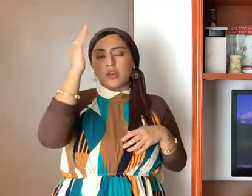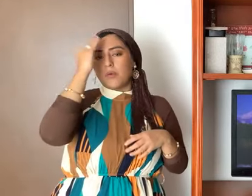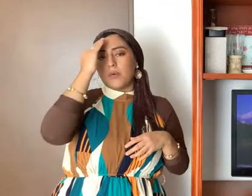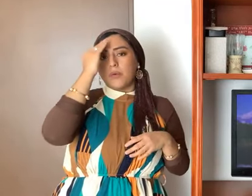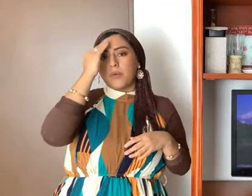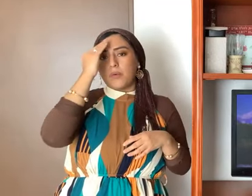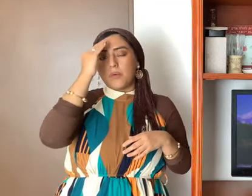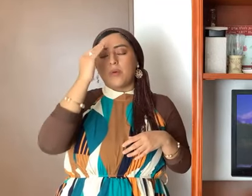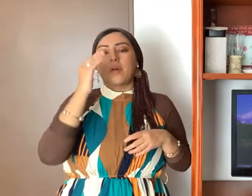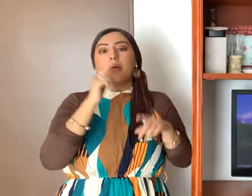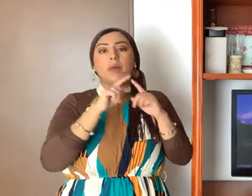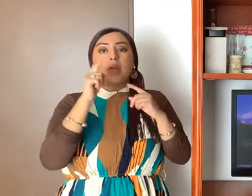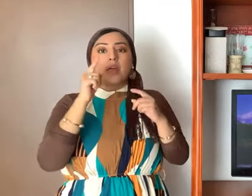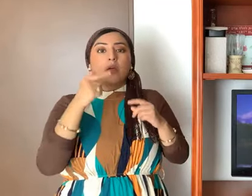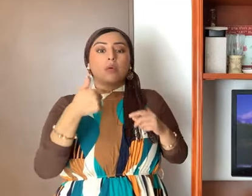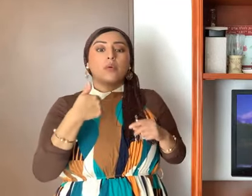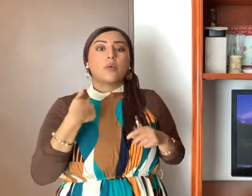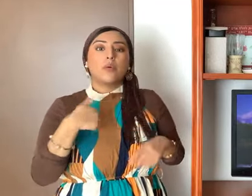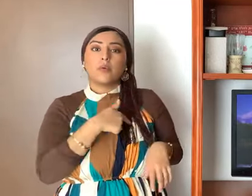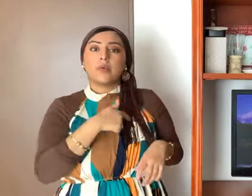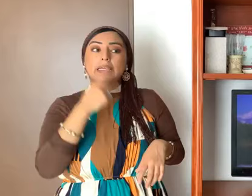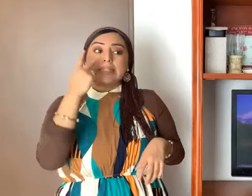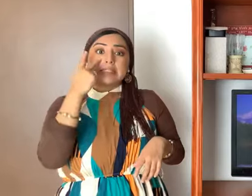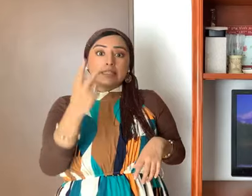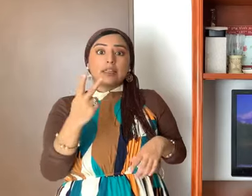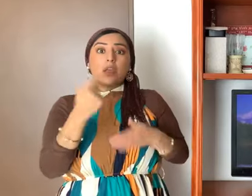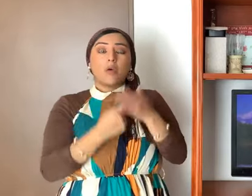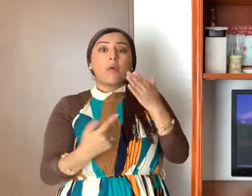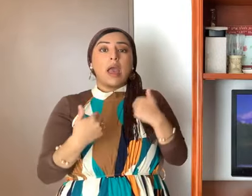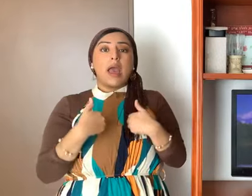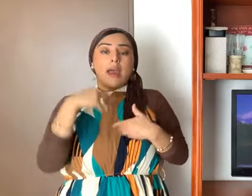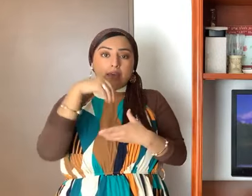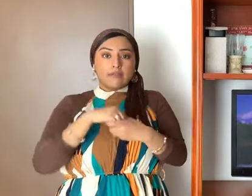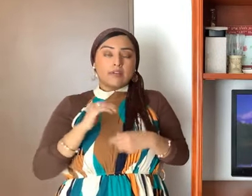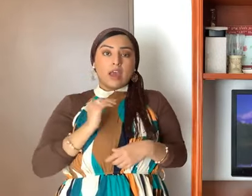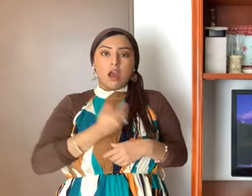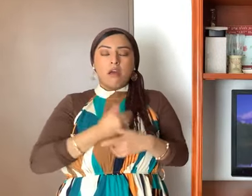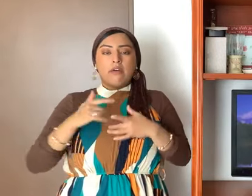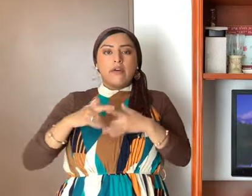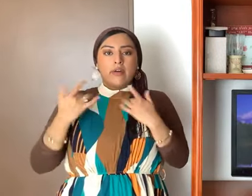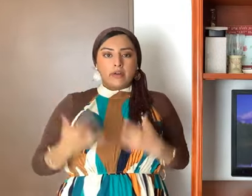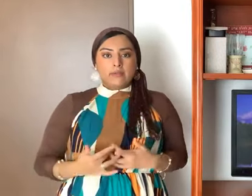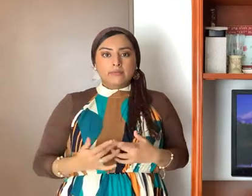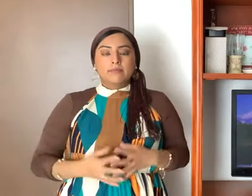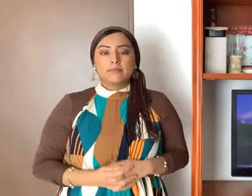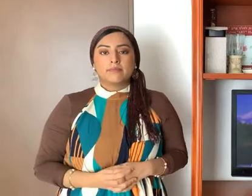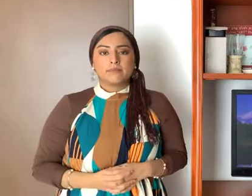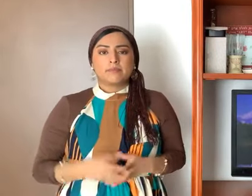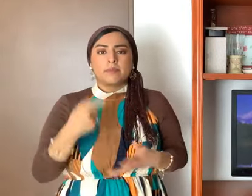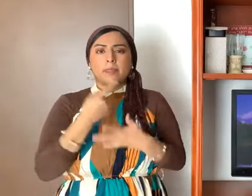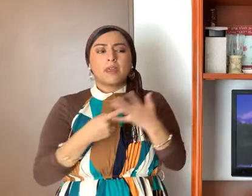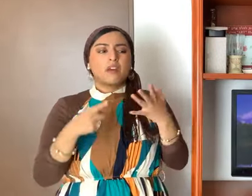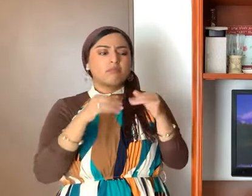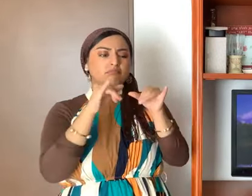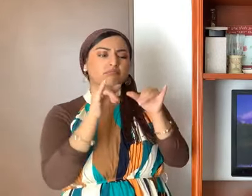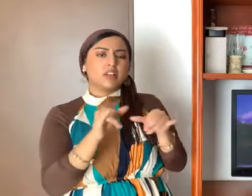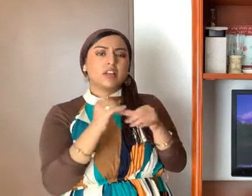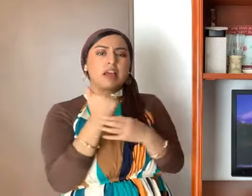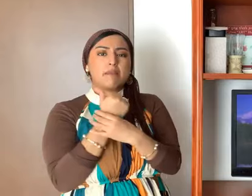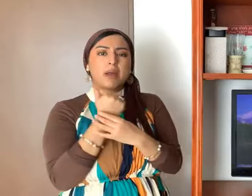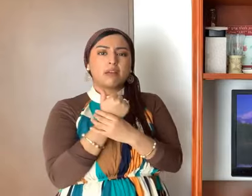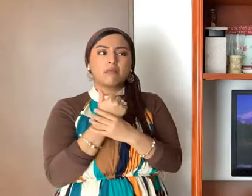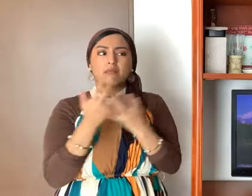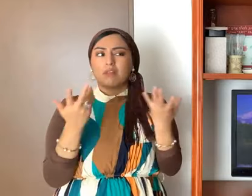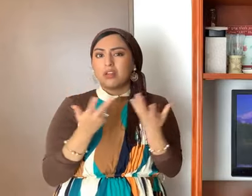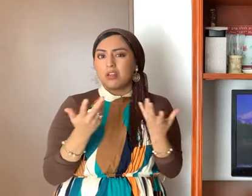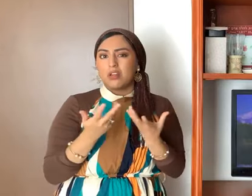sabe que hay en nuestro corazón, pero para que nosotros veamos qué hay en nuestro corazón. ¿Qué mantuvo Abraham en